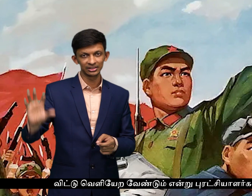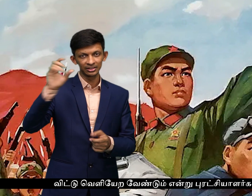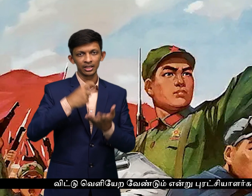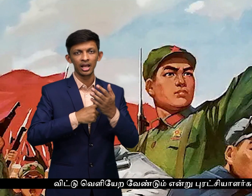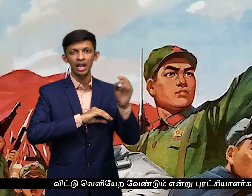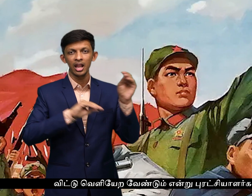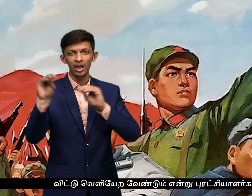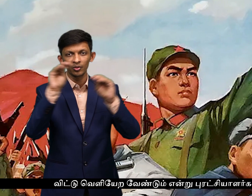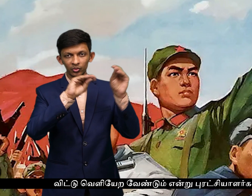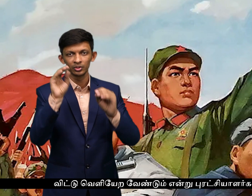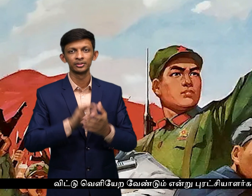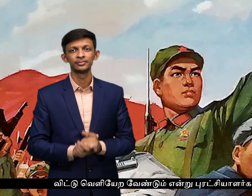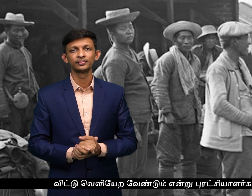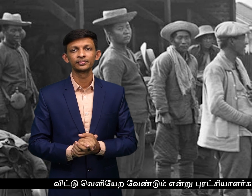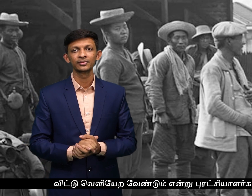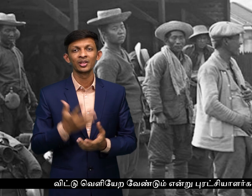விரும்பினர்.